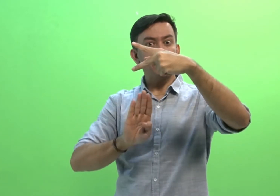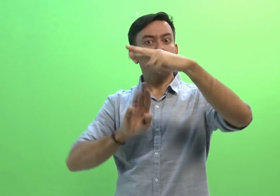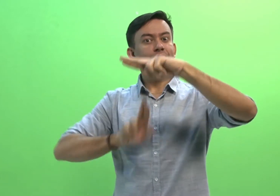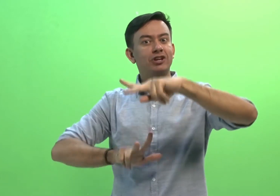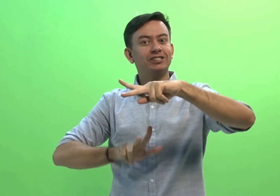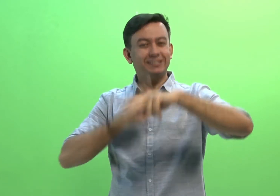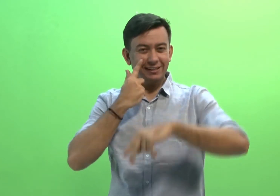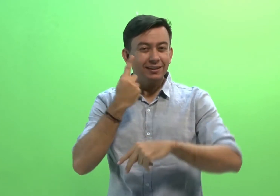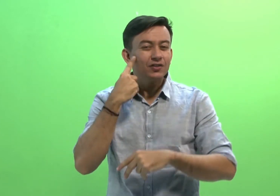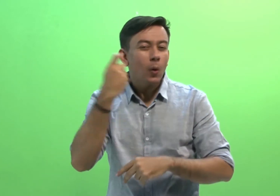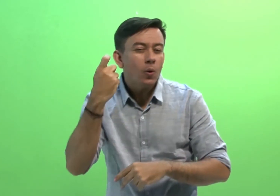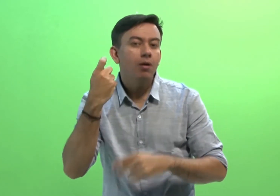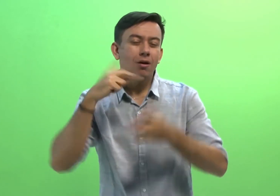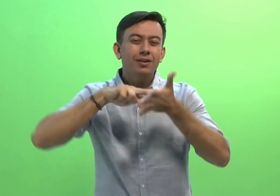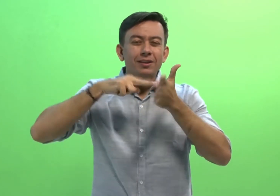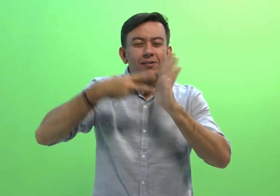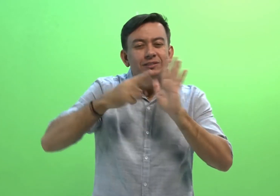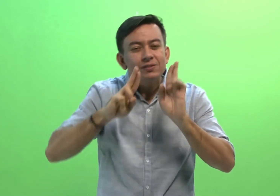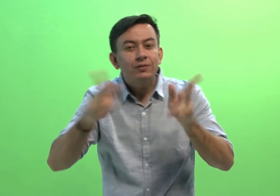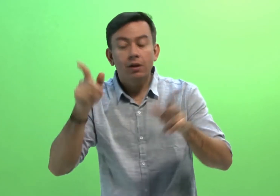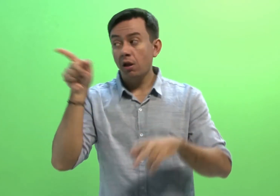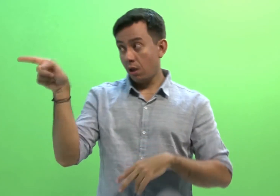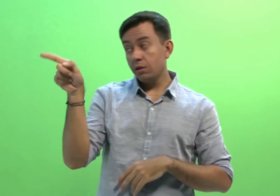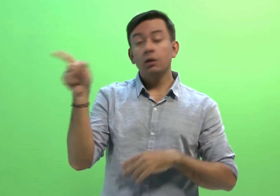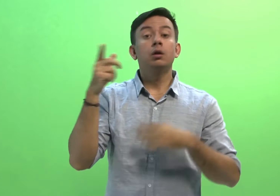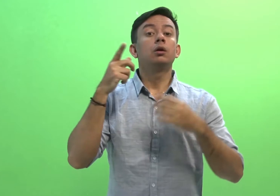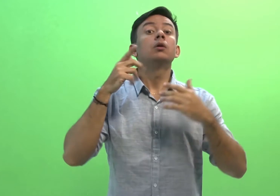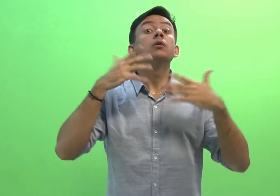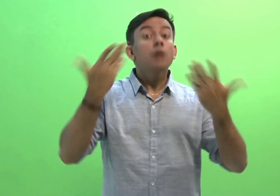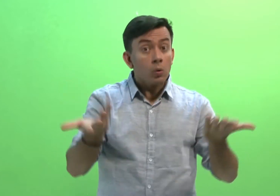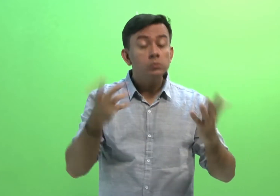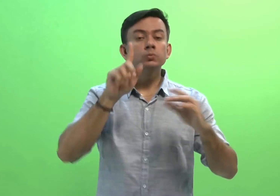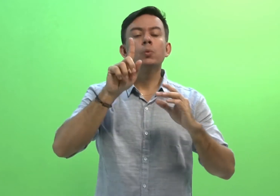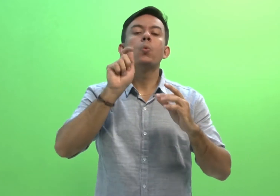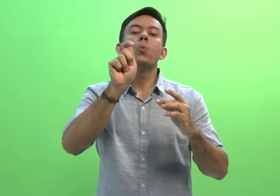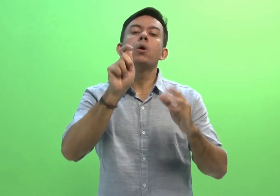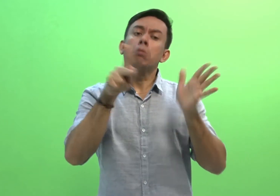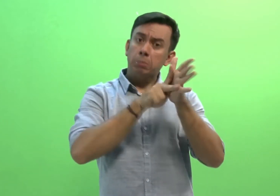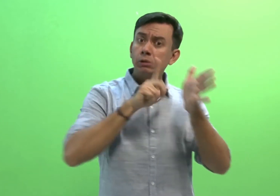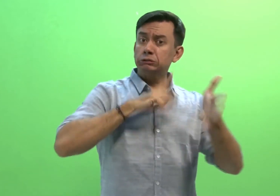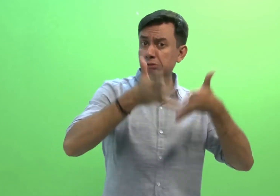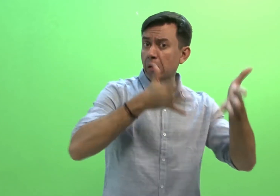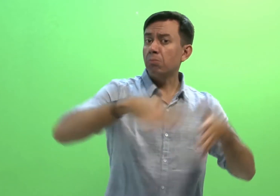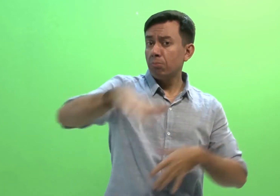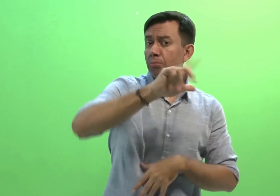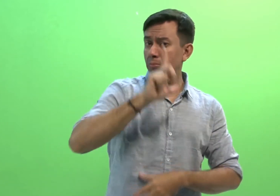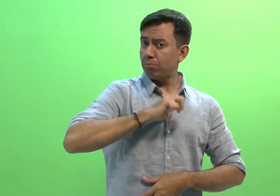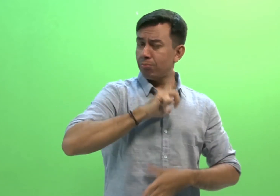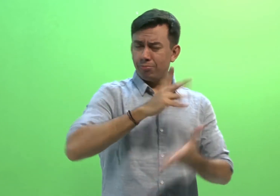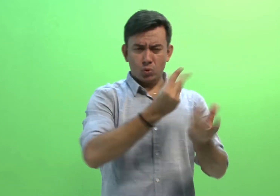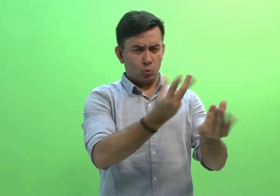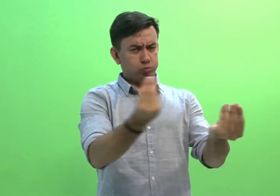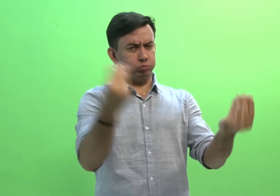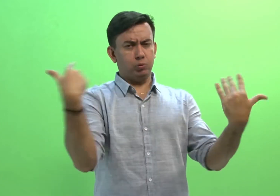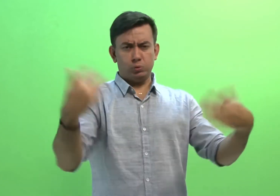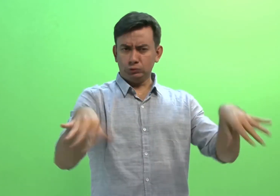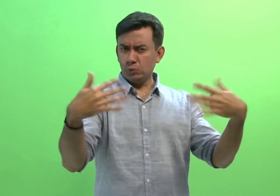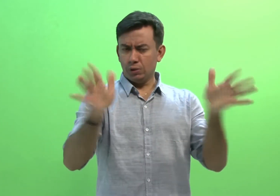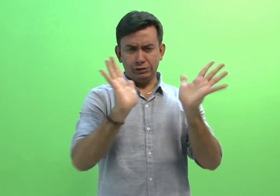B, pato e bato. A única diferença é uma letra. Então, vem a ser uma descontinuidade. E na